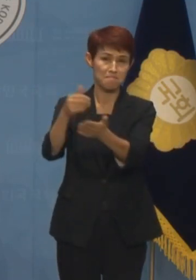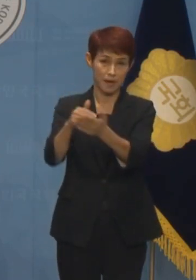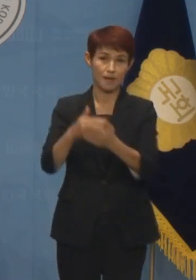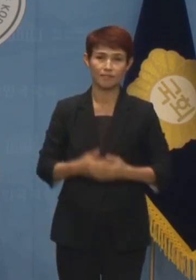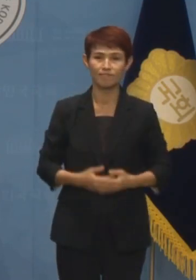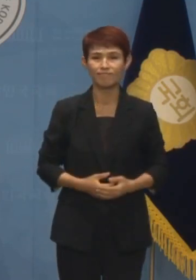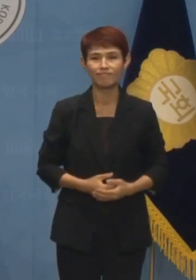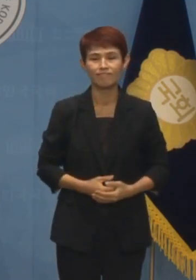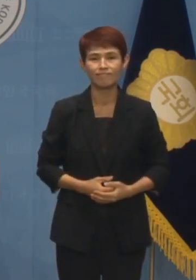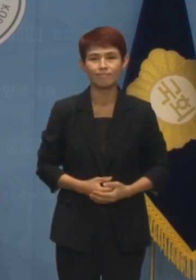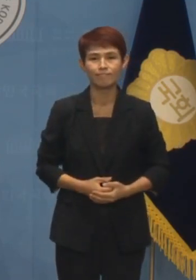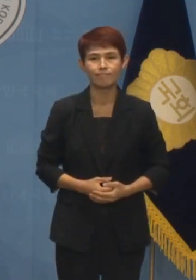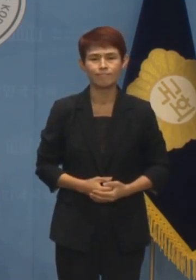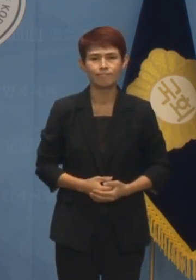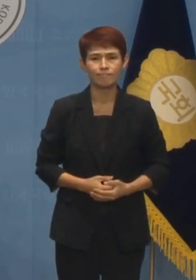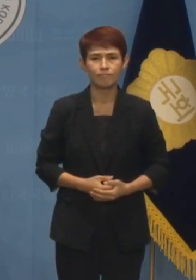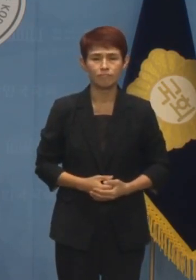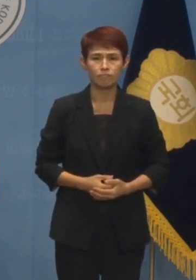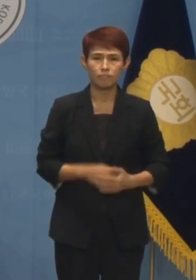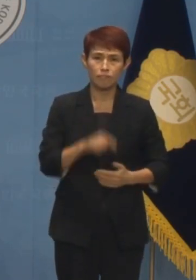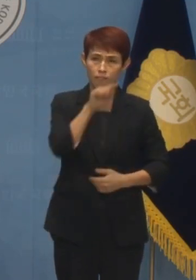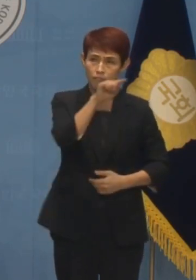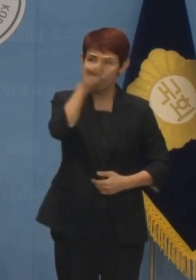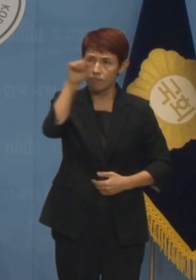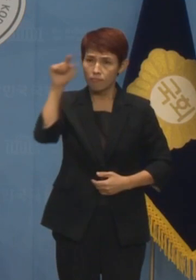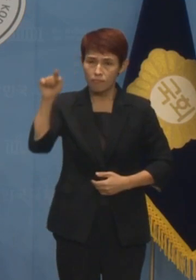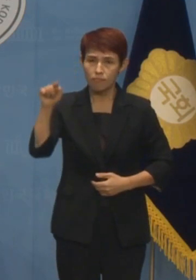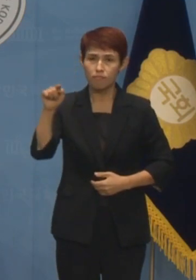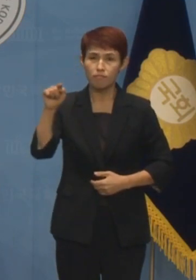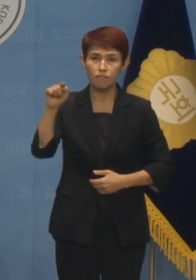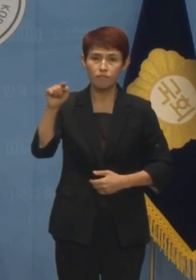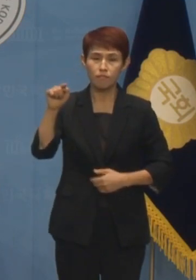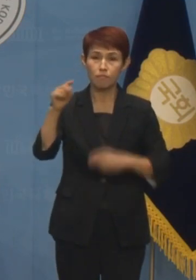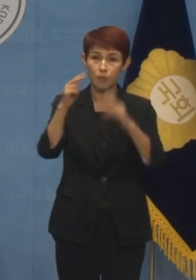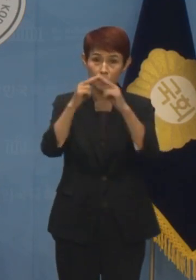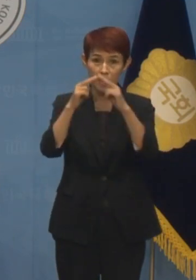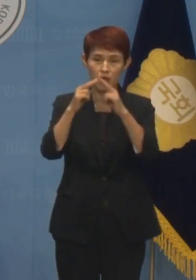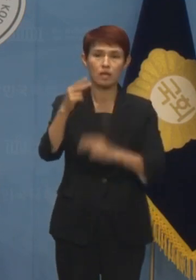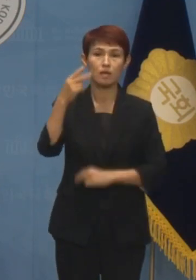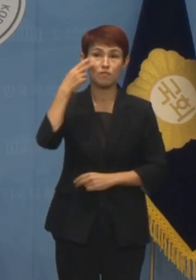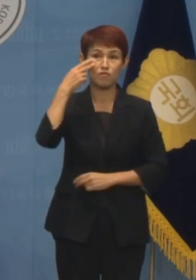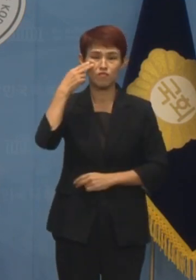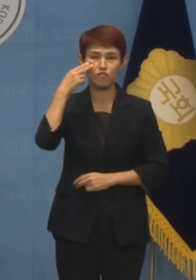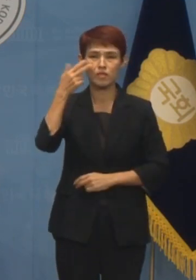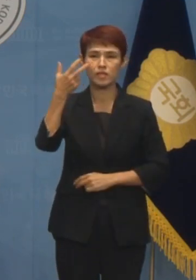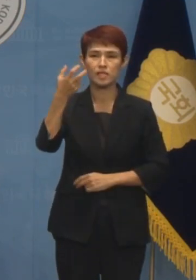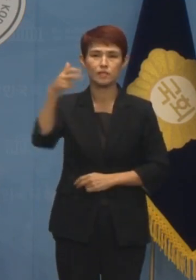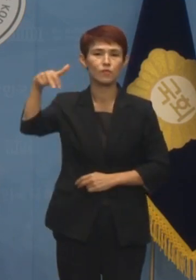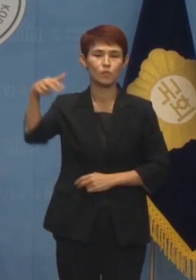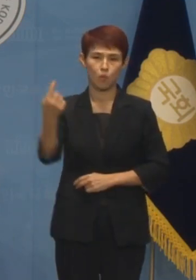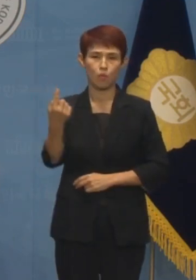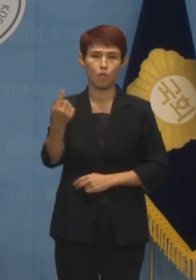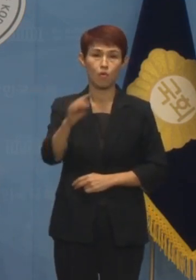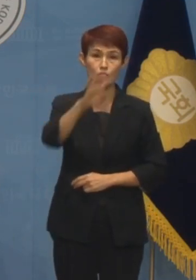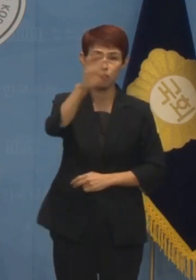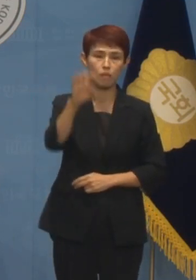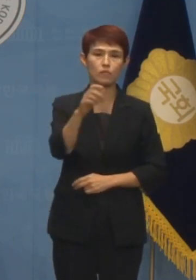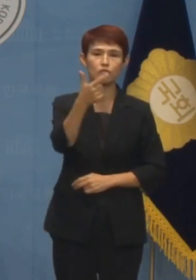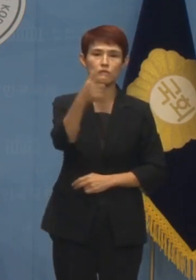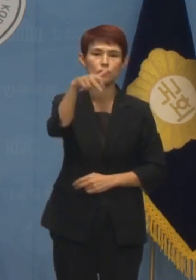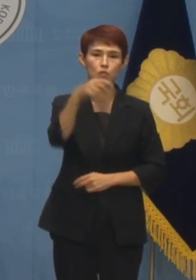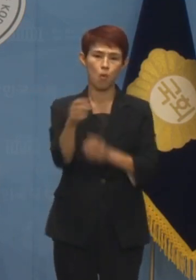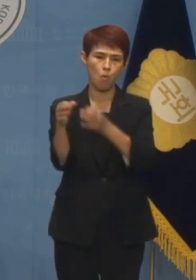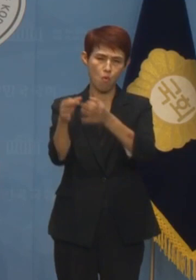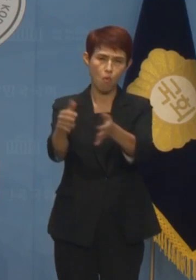제정하였습니다. 모두 반도체에 미국은 70조 원, 유럽은 60조 원이 투입되는